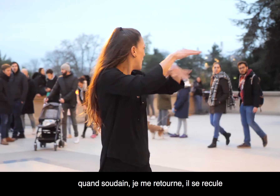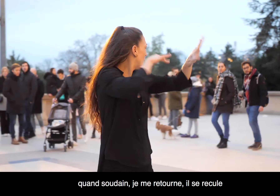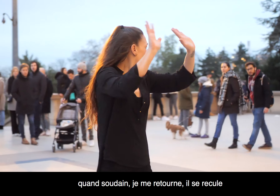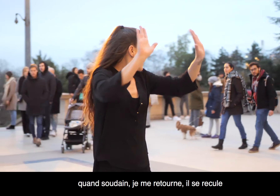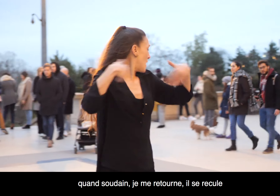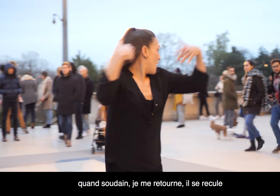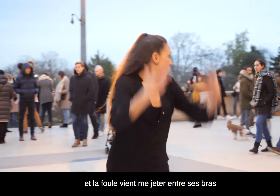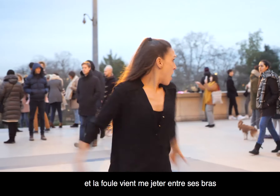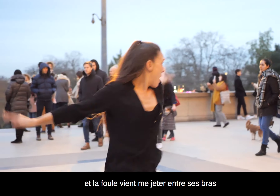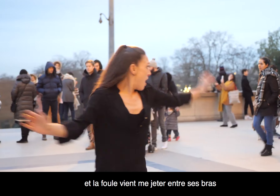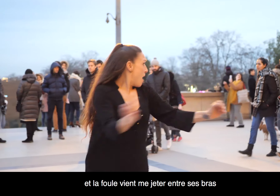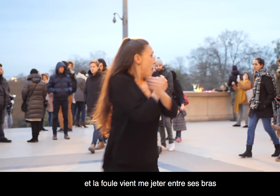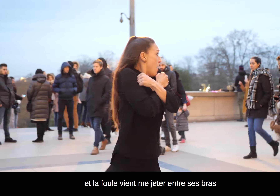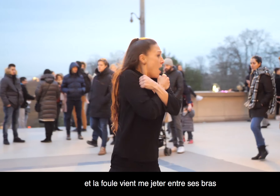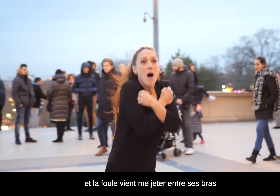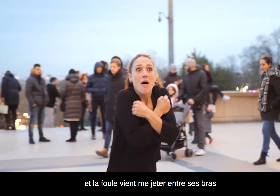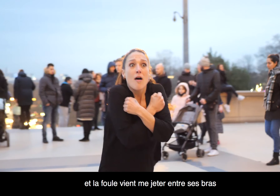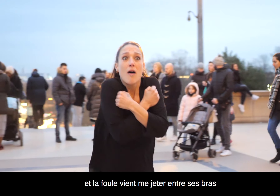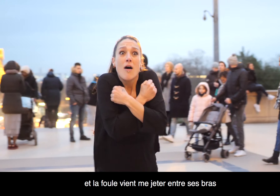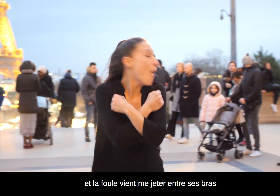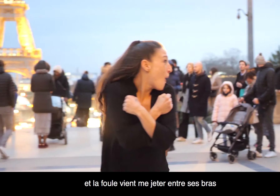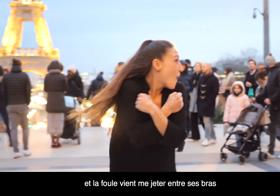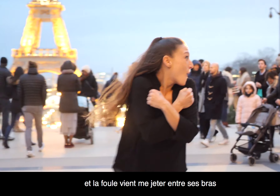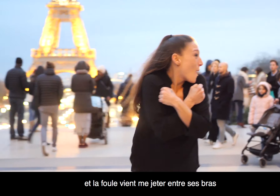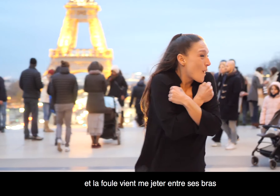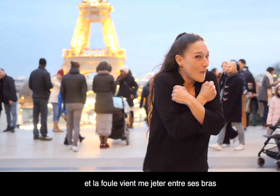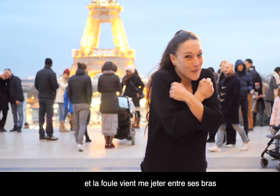recule et la foule vient me jeter entre ses bras.